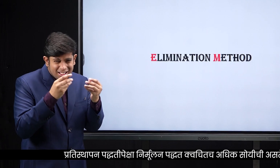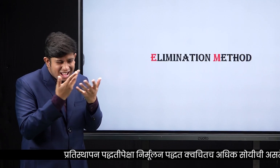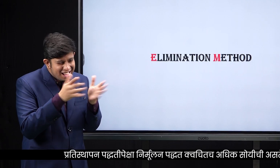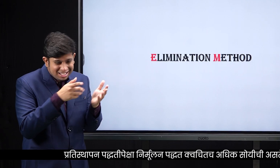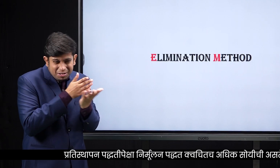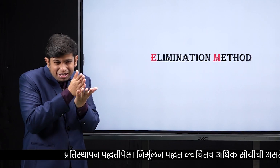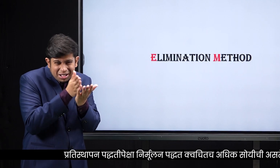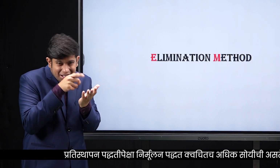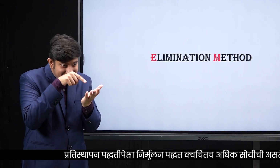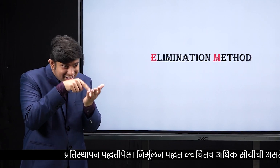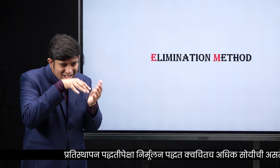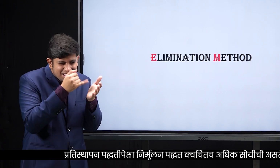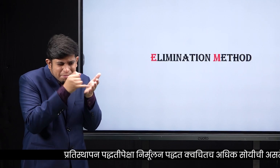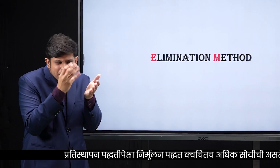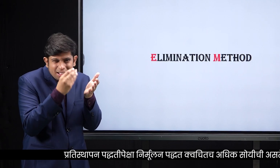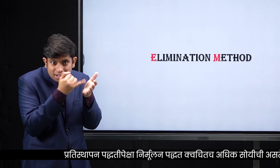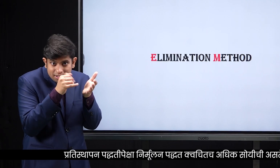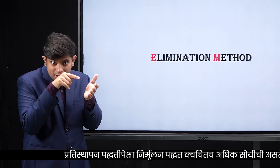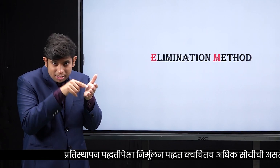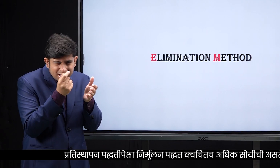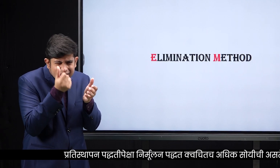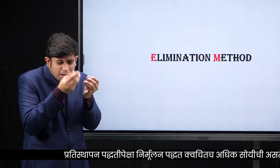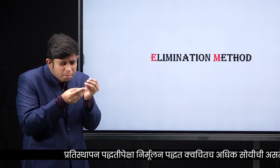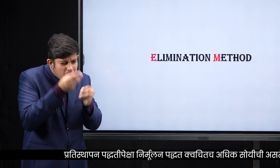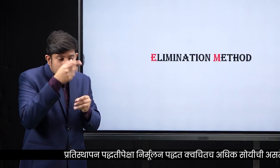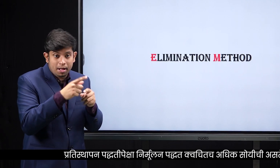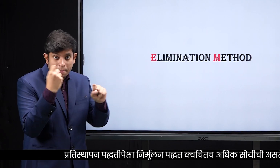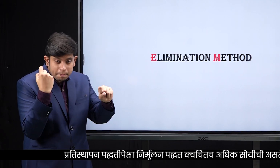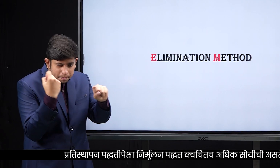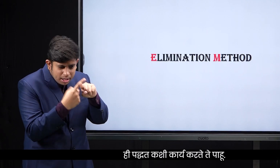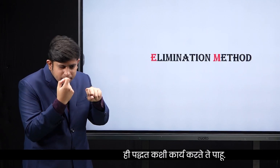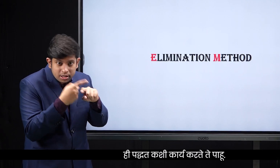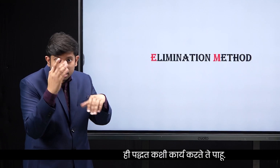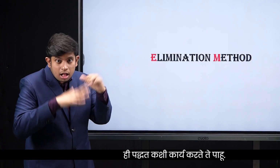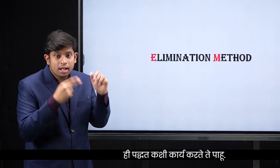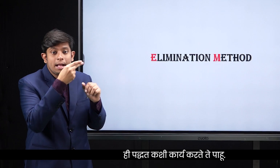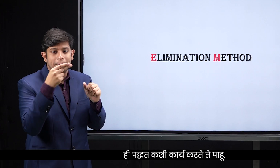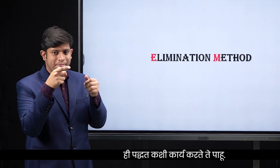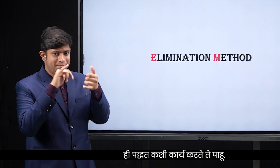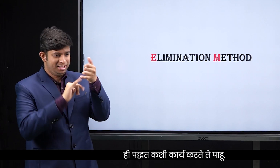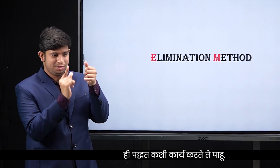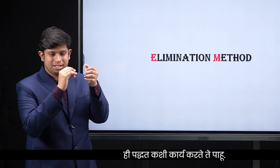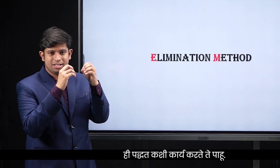प्रतिस्थापन पद्धतीपेक्षा निर्मूलन पद्धत क्वचितच अधिक सोयीची असते. ही पद्धत कशी कार्य करते ते पाहू.